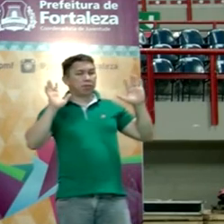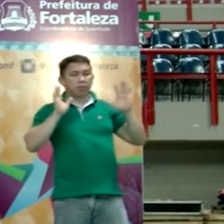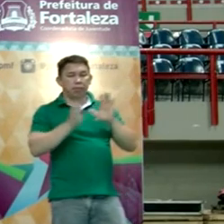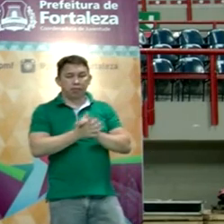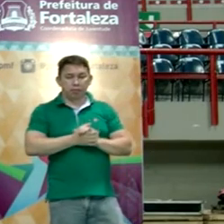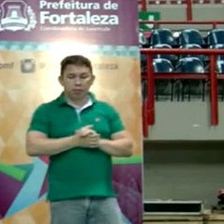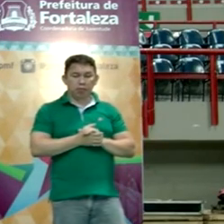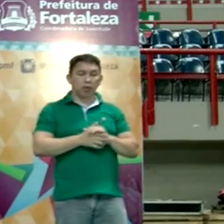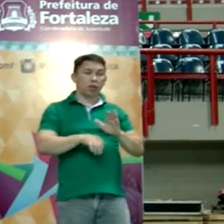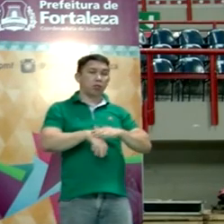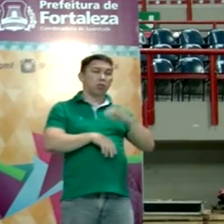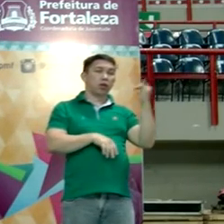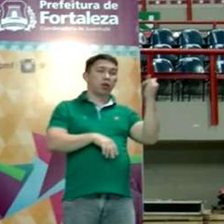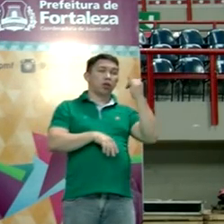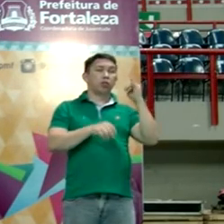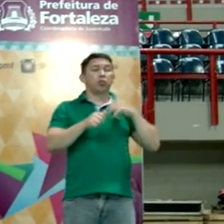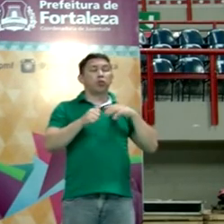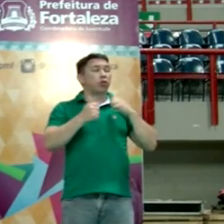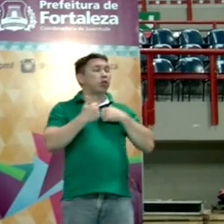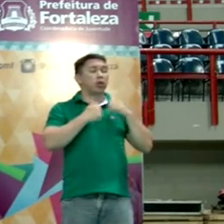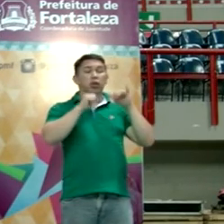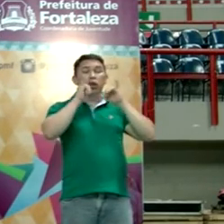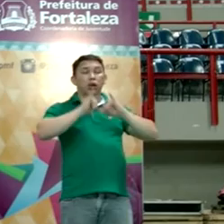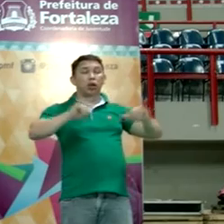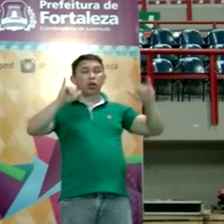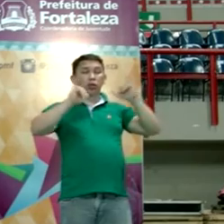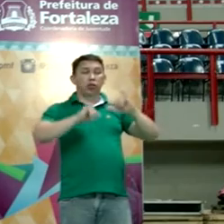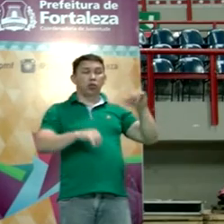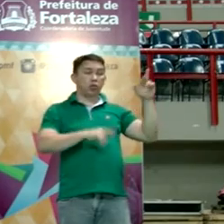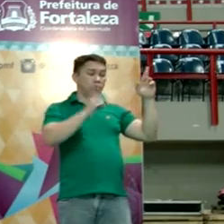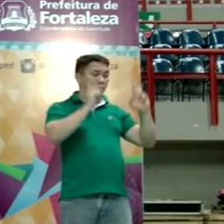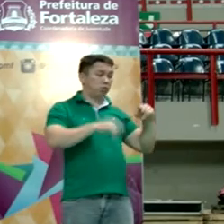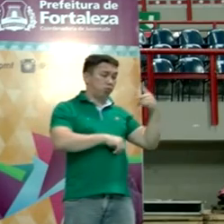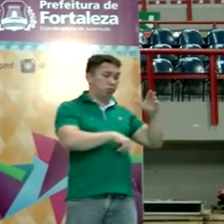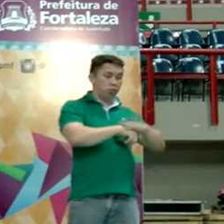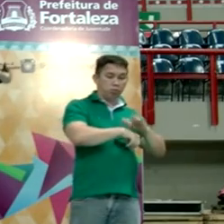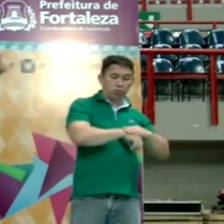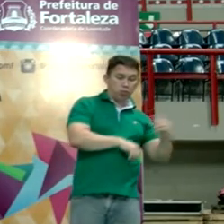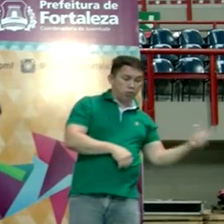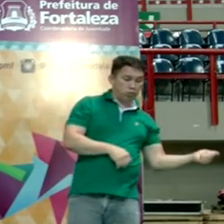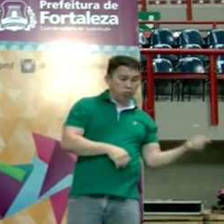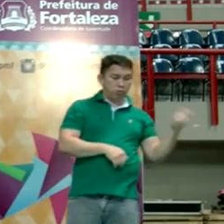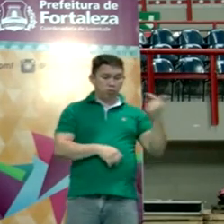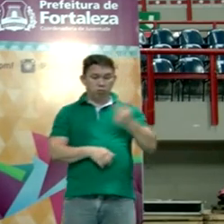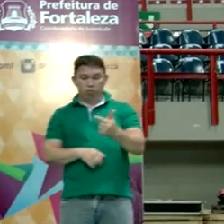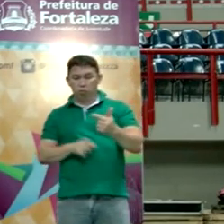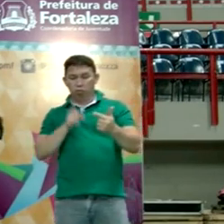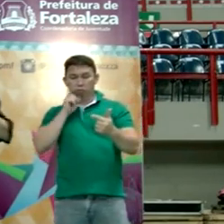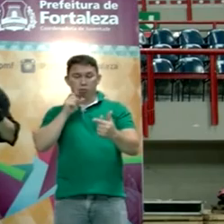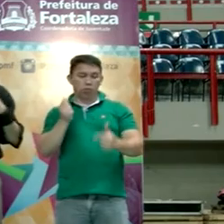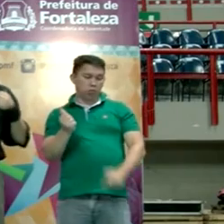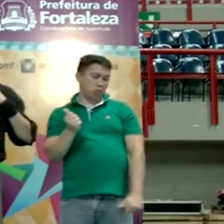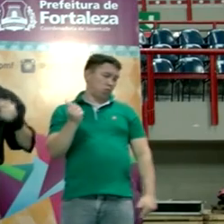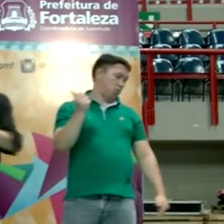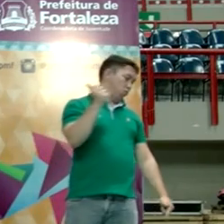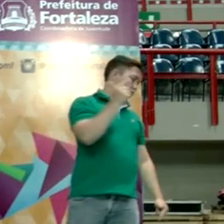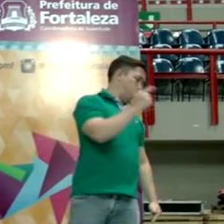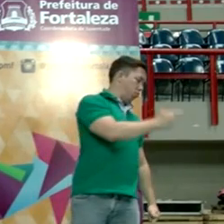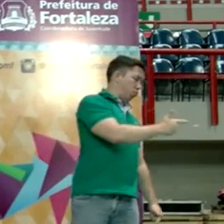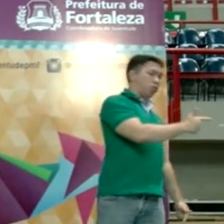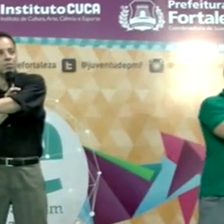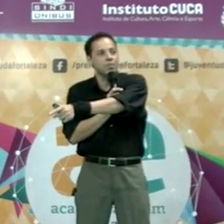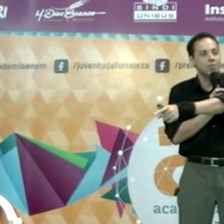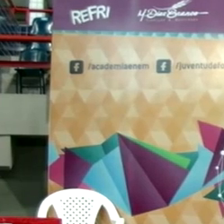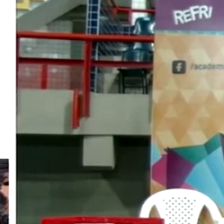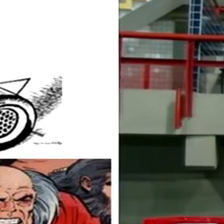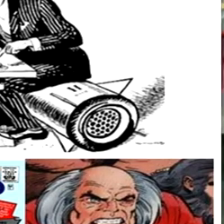isso. Mas o importante é o que vai ser divulgado. Isso é porque os soviéticos tinham que dizer assim, nós somos melhores que os americanos. E os americanos dizem assim, nós temos que ser melhores